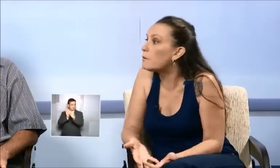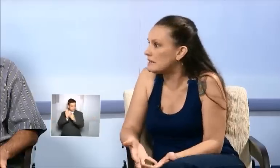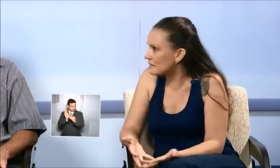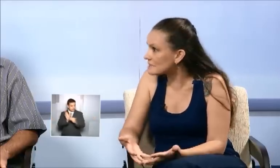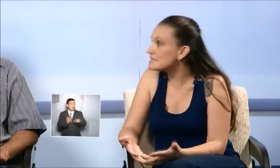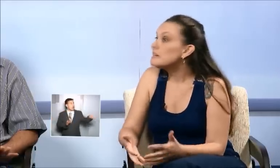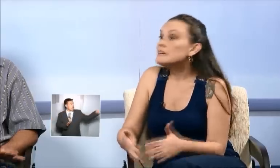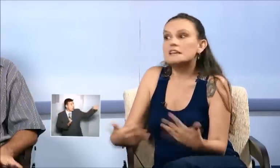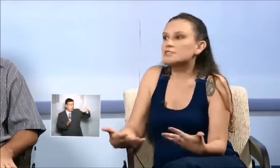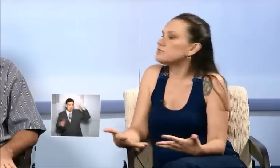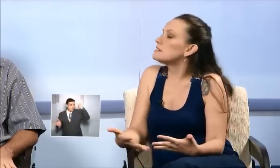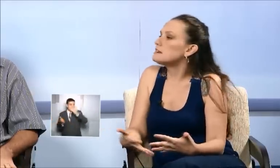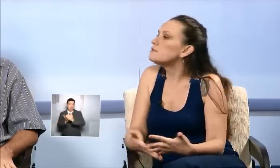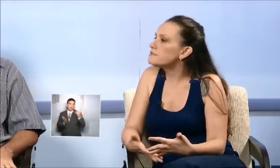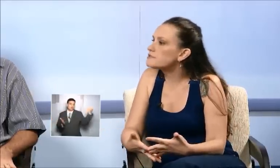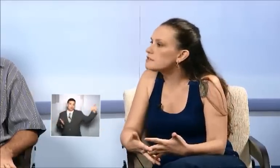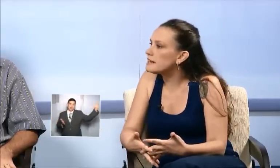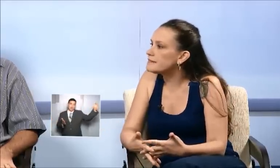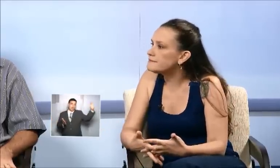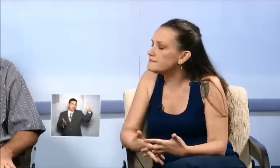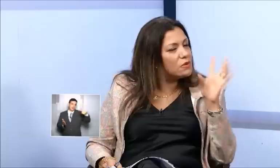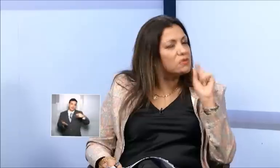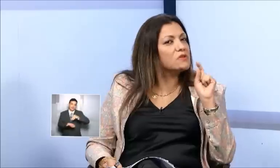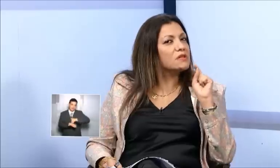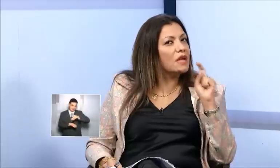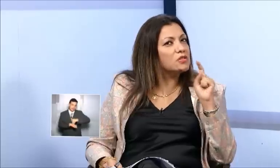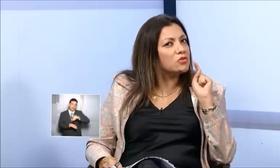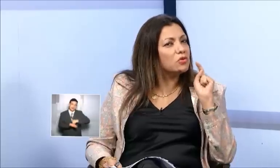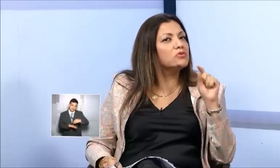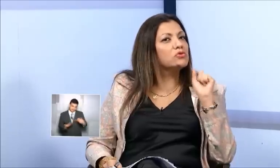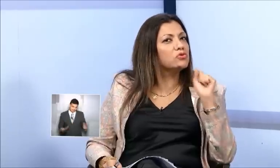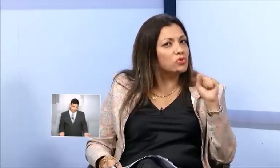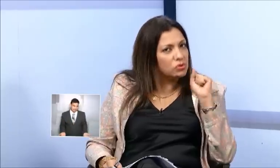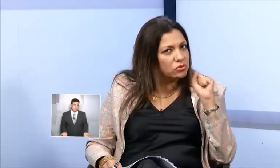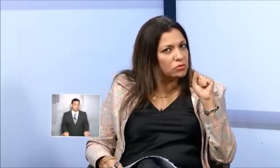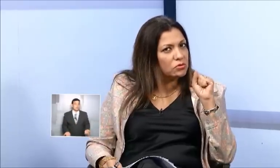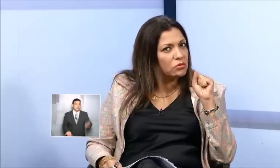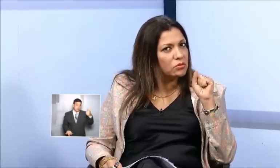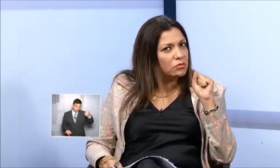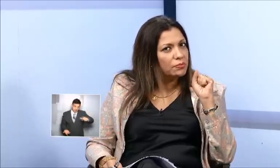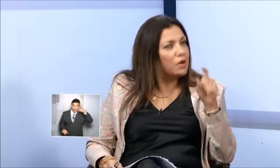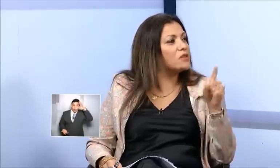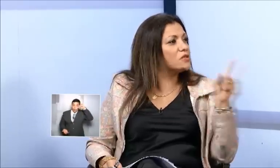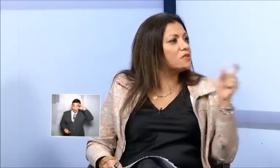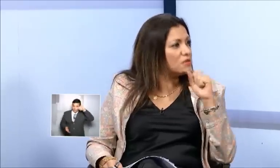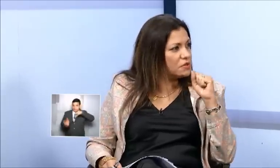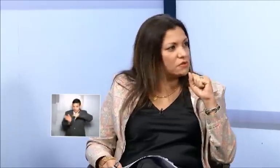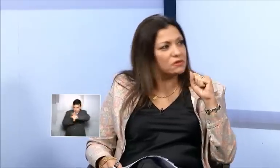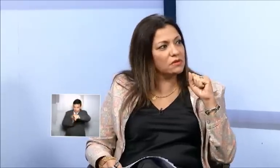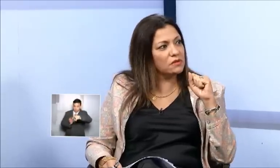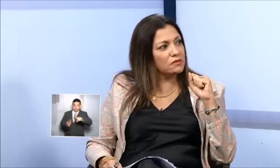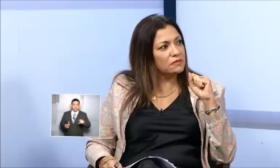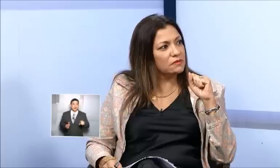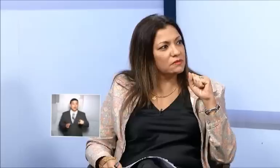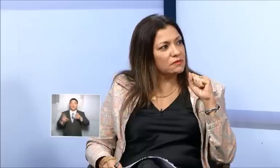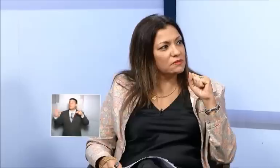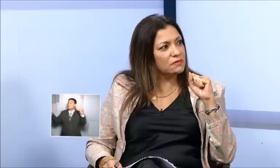ser cumpridas e que a gente ainda não vê funcionar. Mais uma curiosidade, todo surdo pode ser um